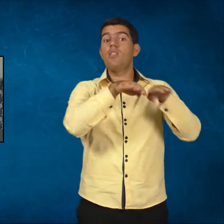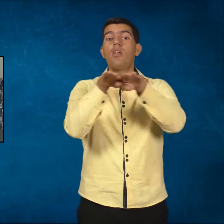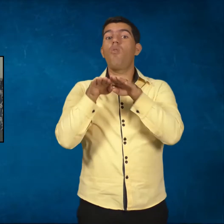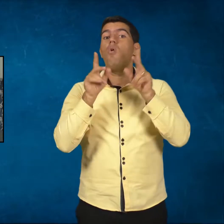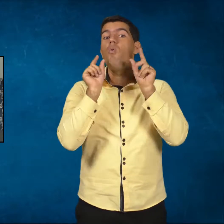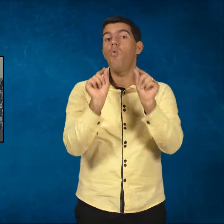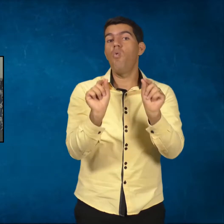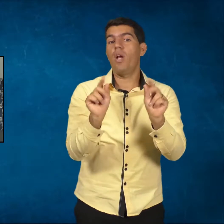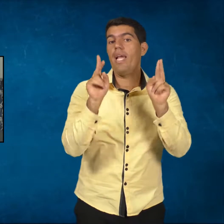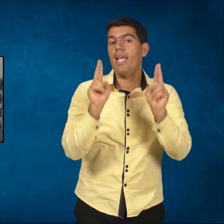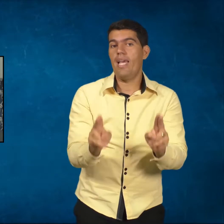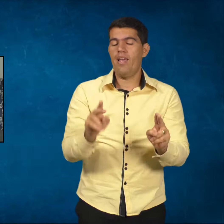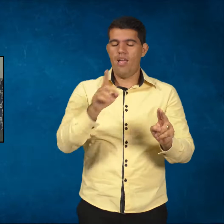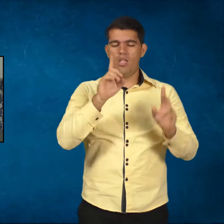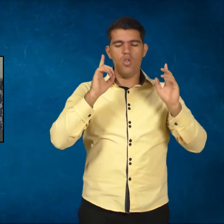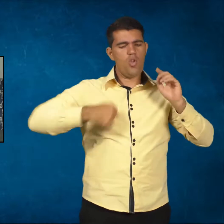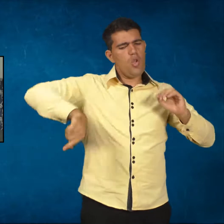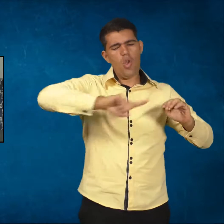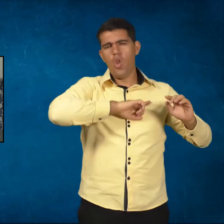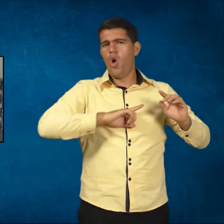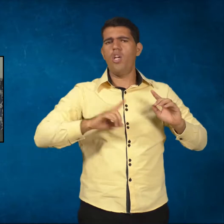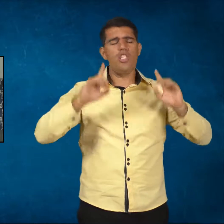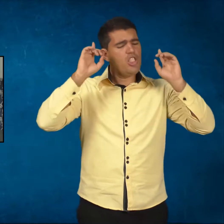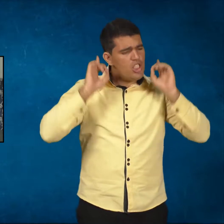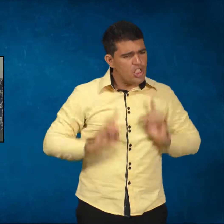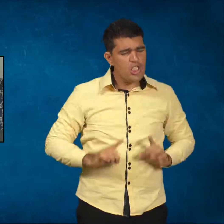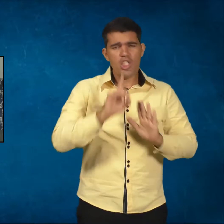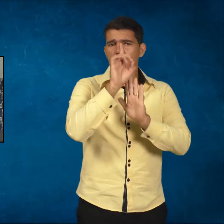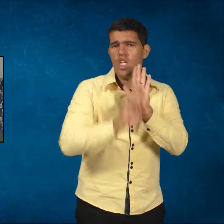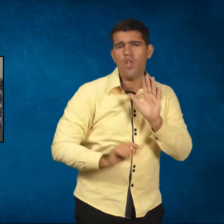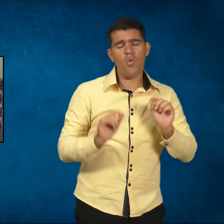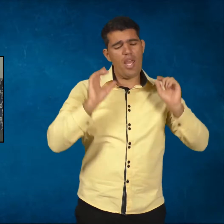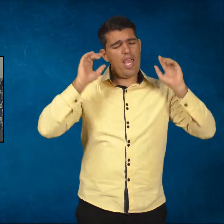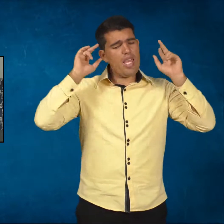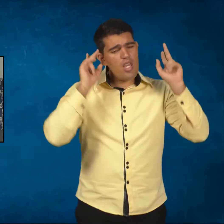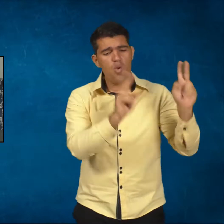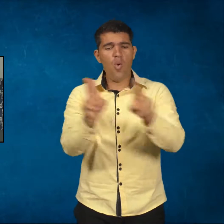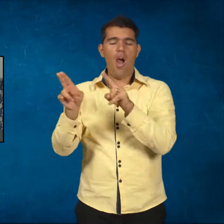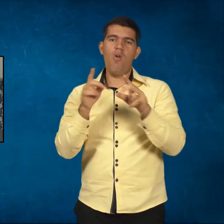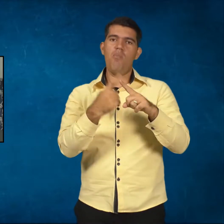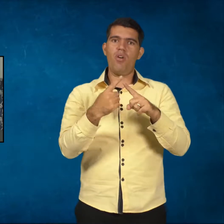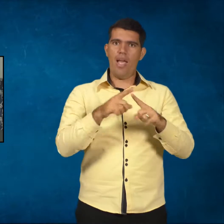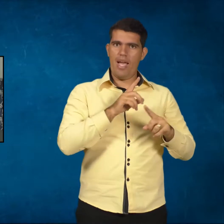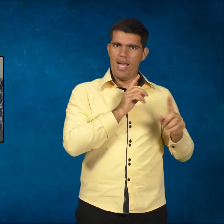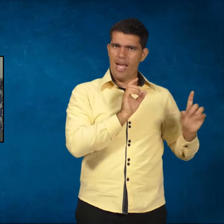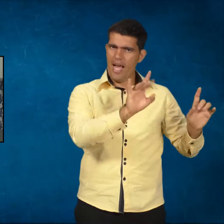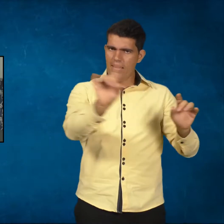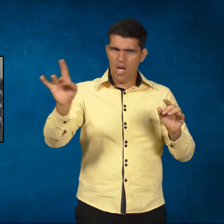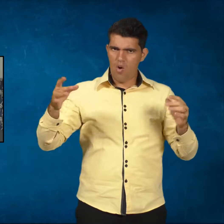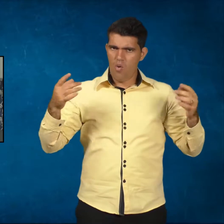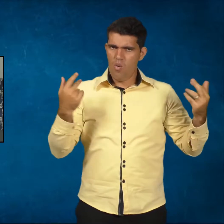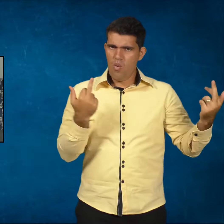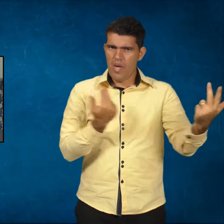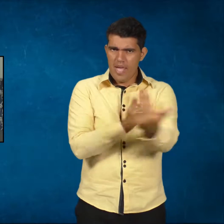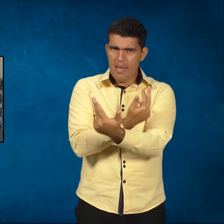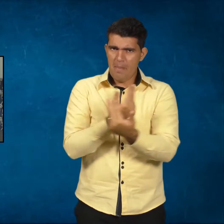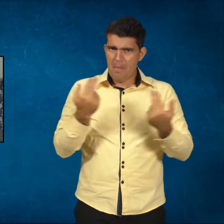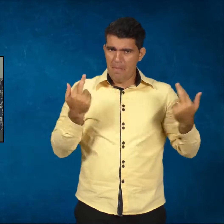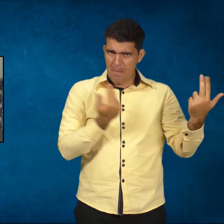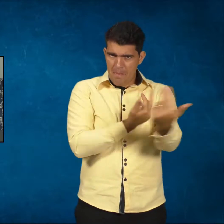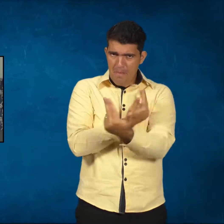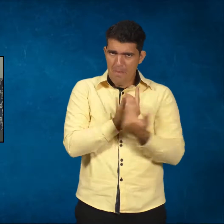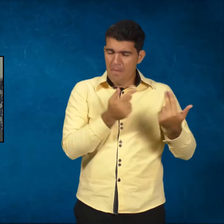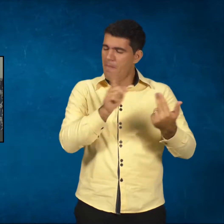por direito, nós somos iguais porque somos diferentes. Então, enquanto princípio ético, moral, é consenso